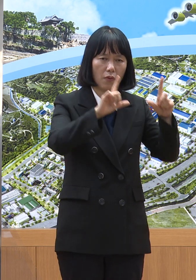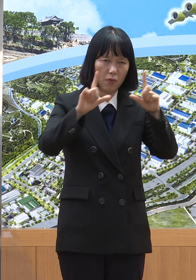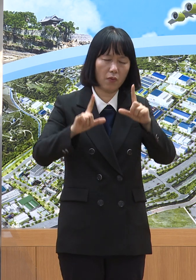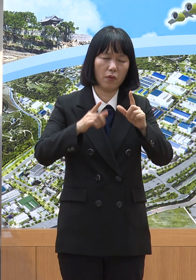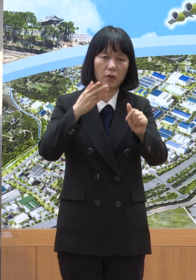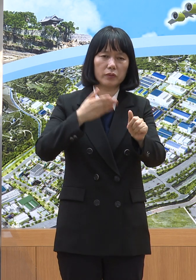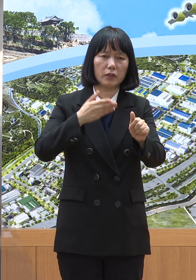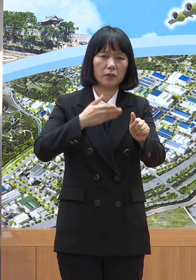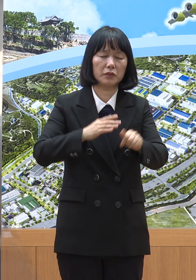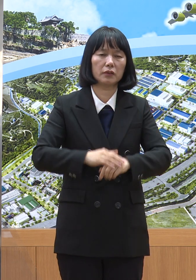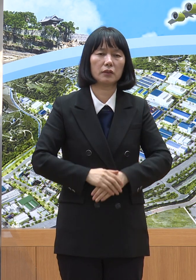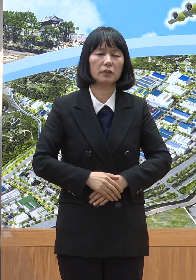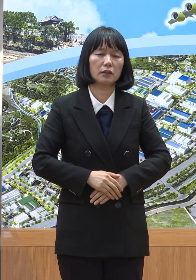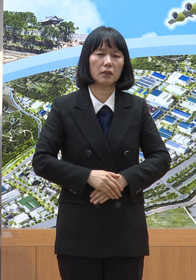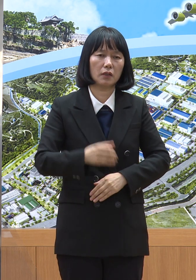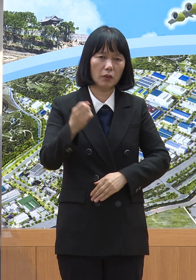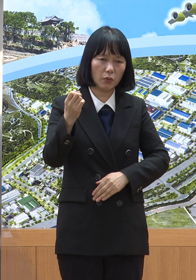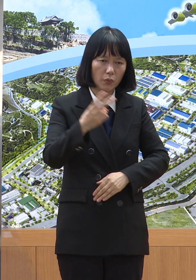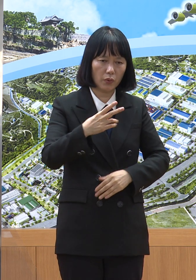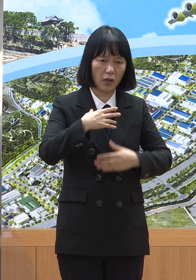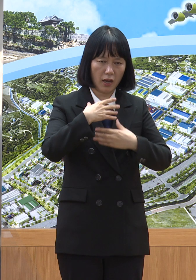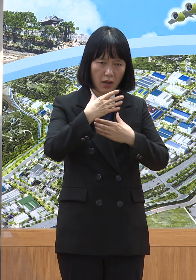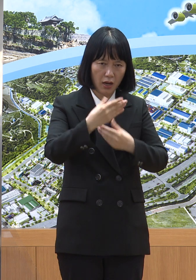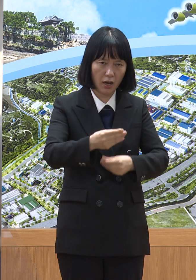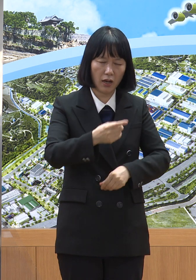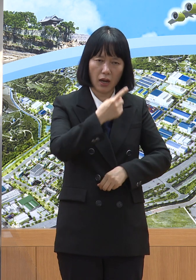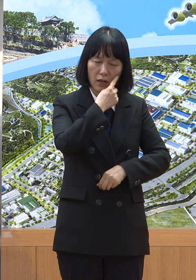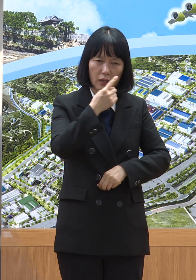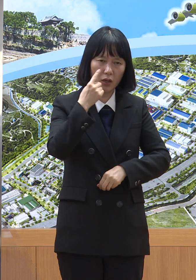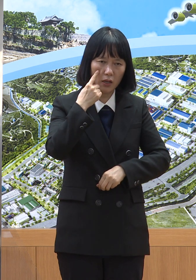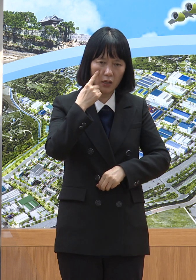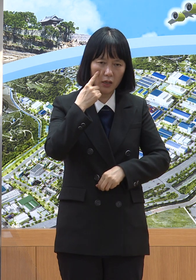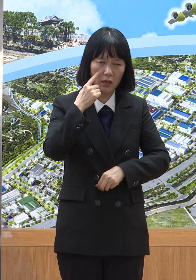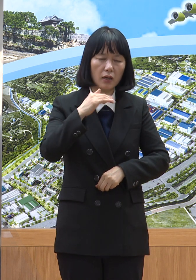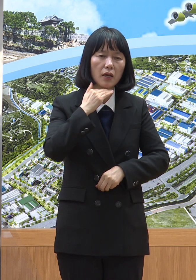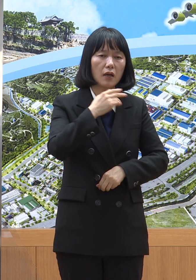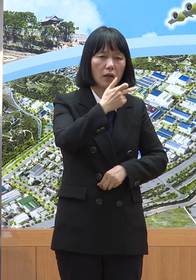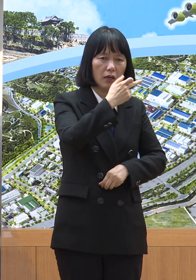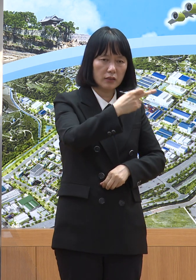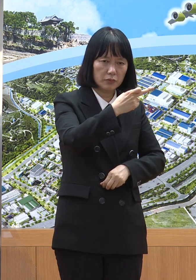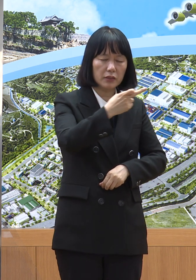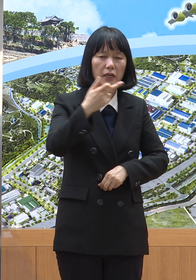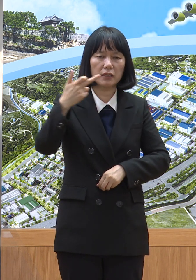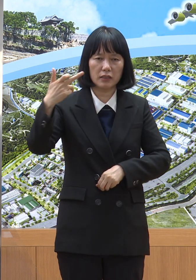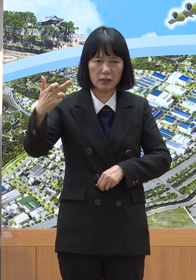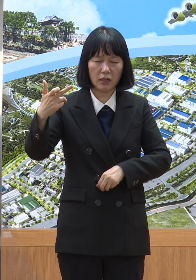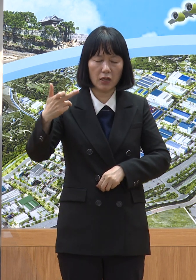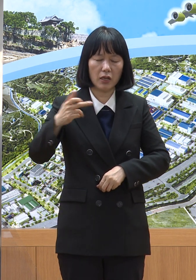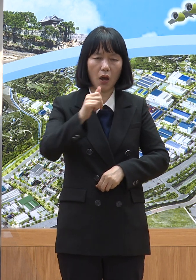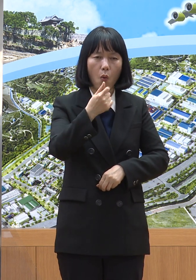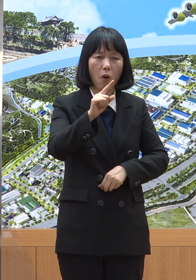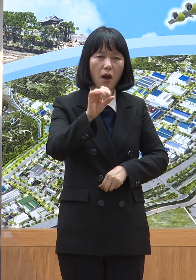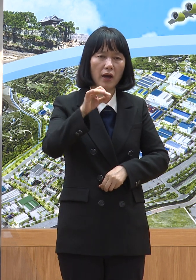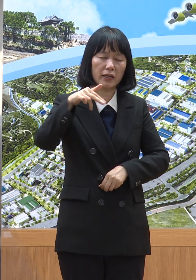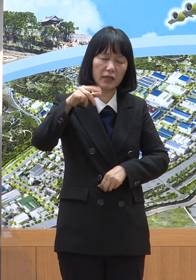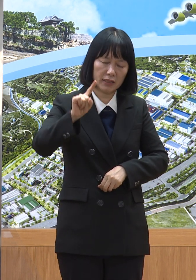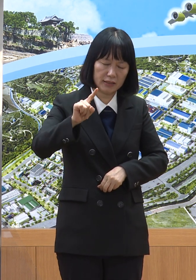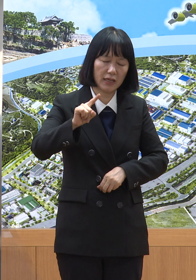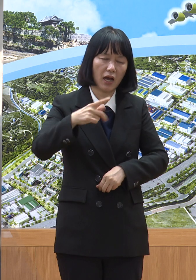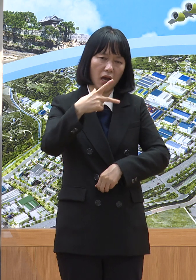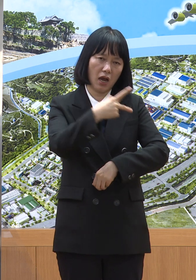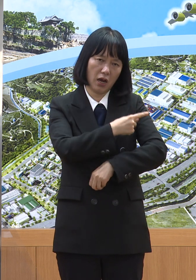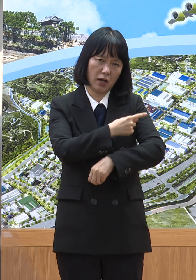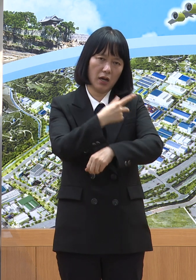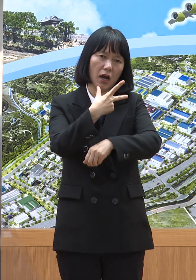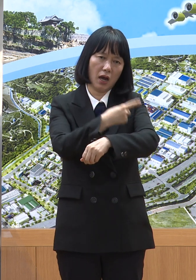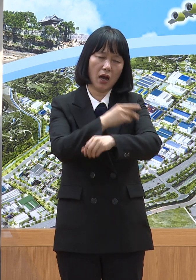주시기 바랍니다. 아울러 안전성이 검증된 12에서 17세 대상 화이자 백신 예방접종이